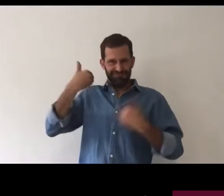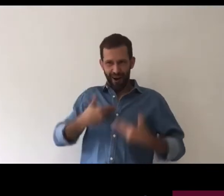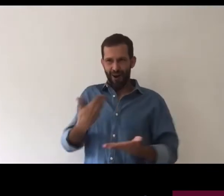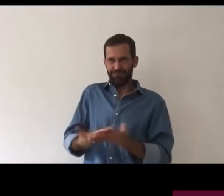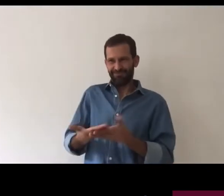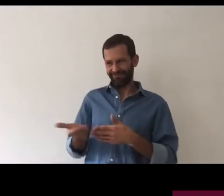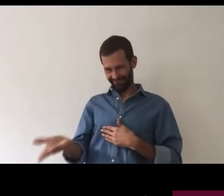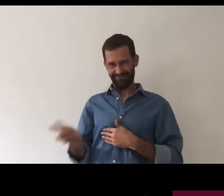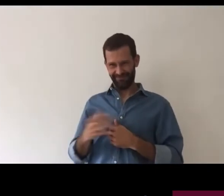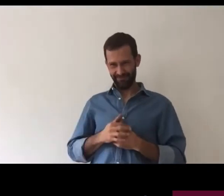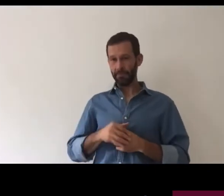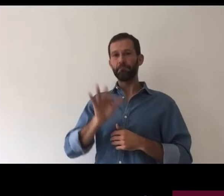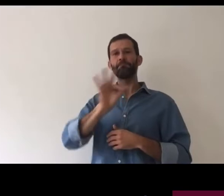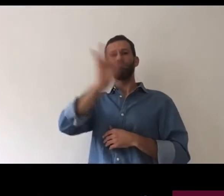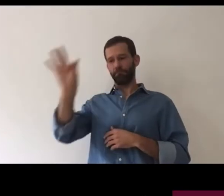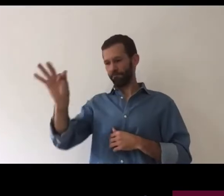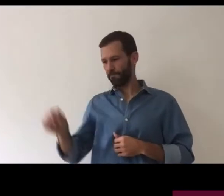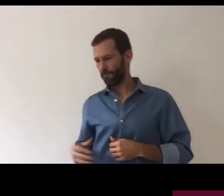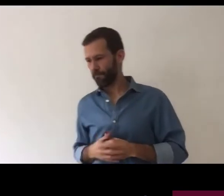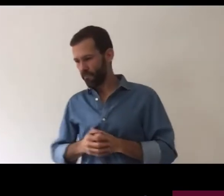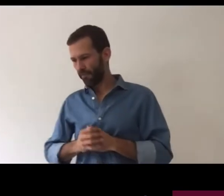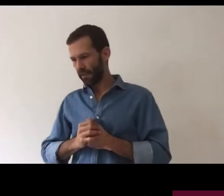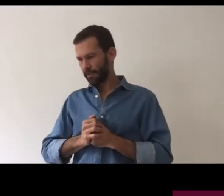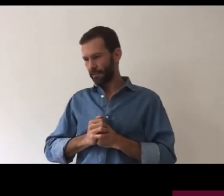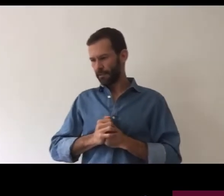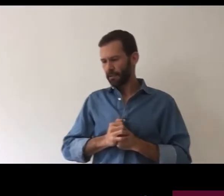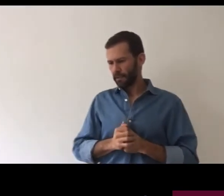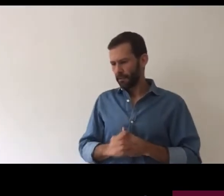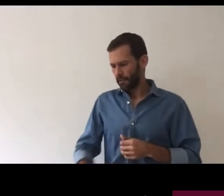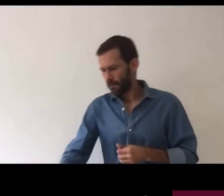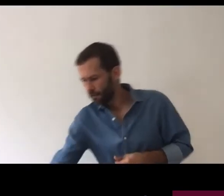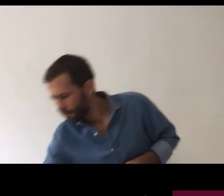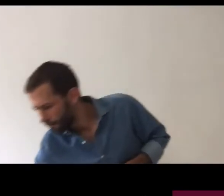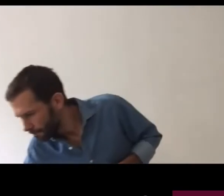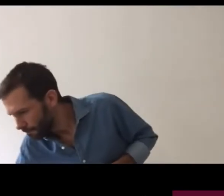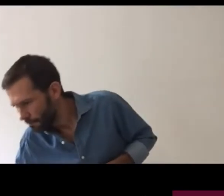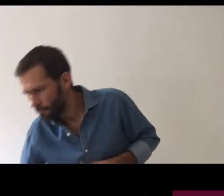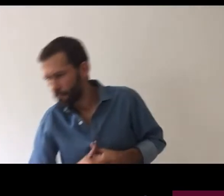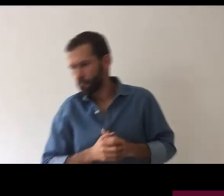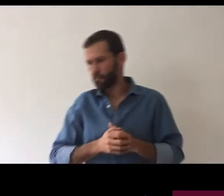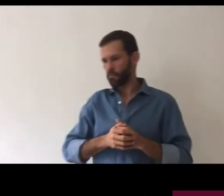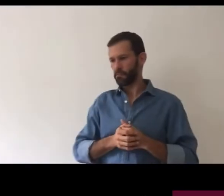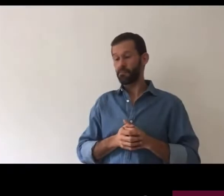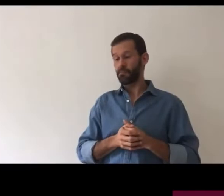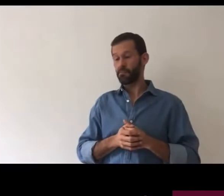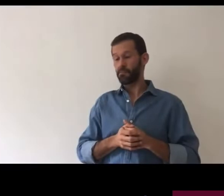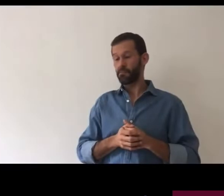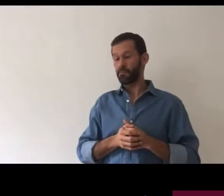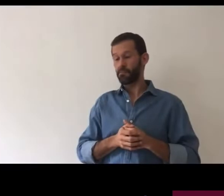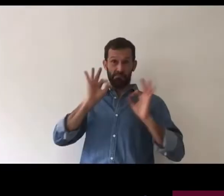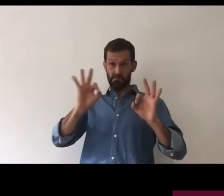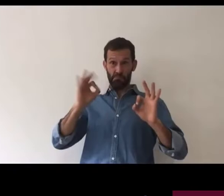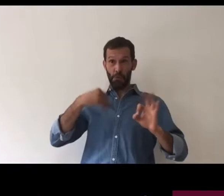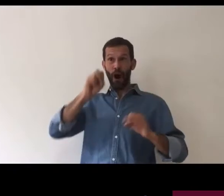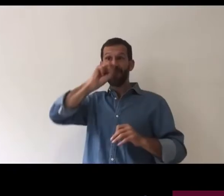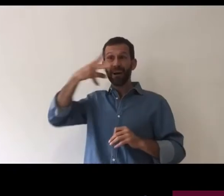Siempre hablaremos de la metáfora conceptual cuando el signo abstracto tenga cierta iconicidad.